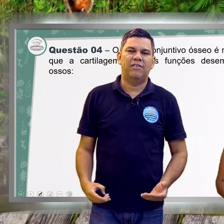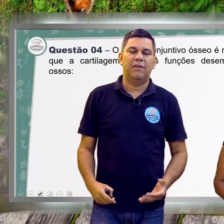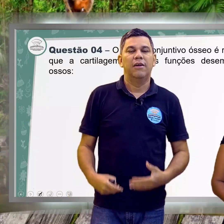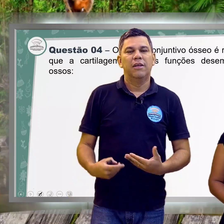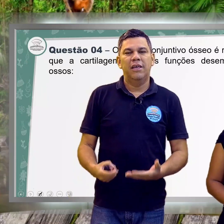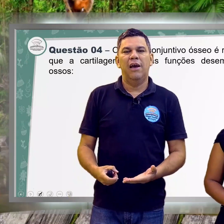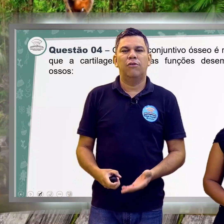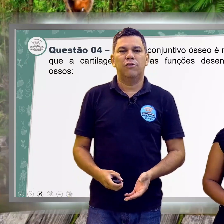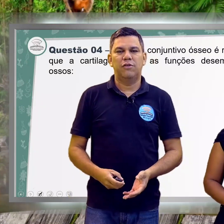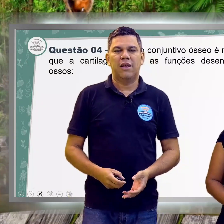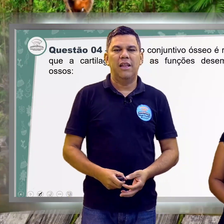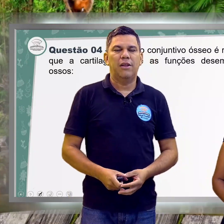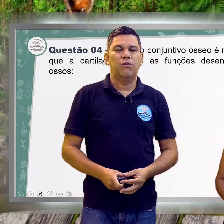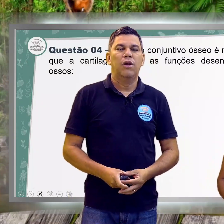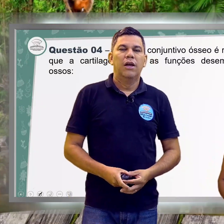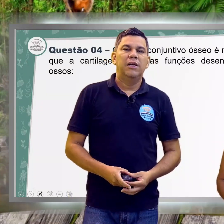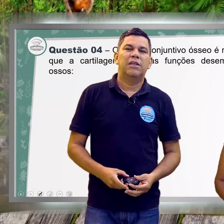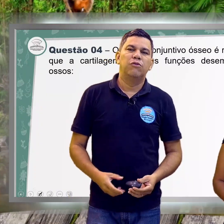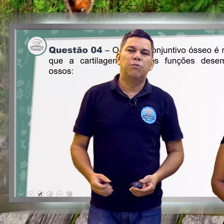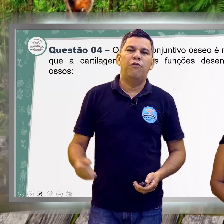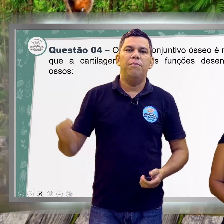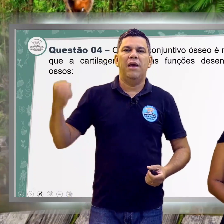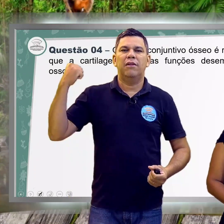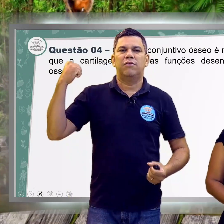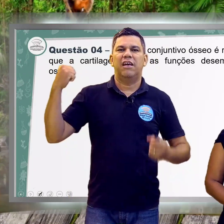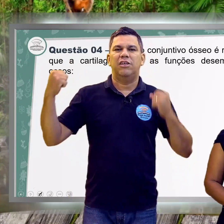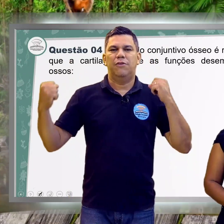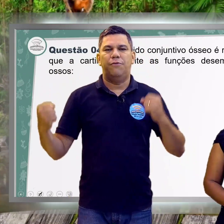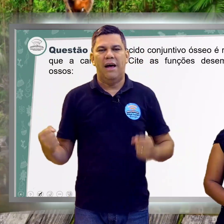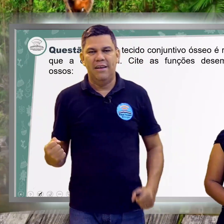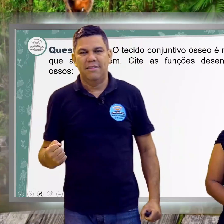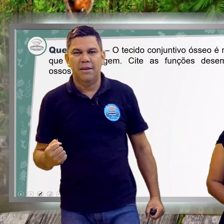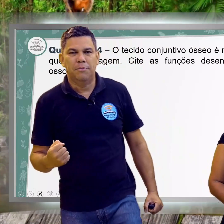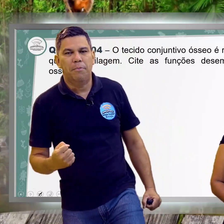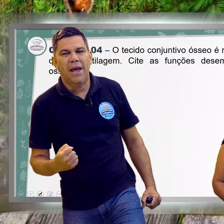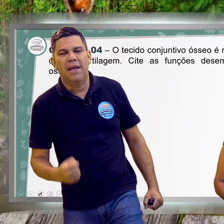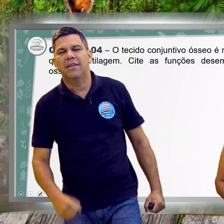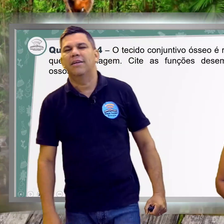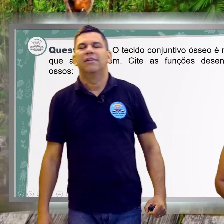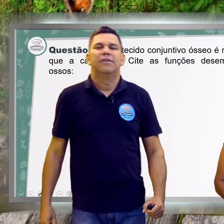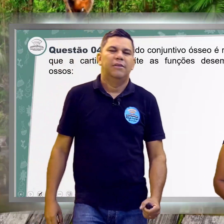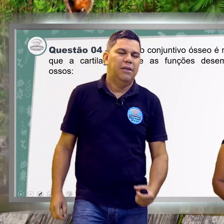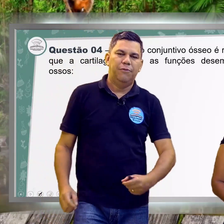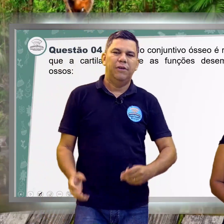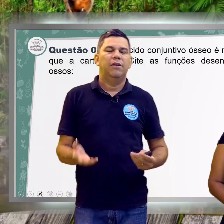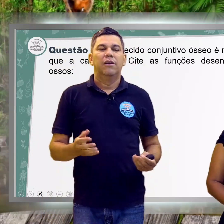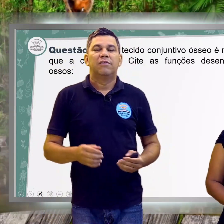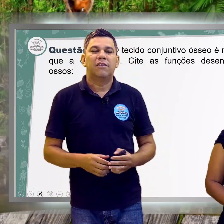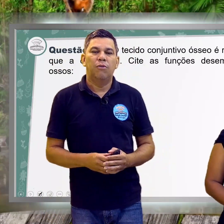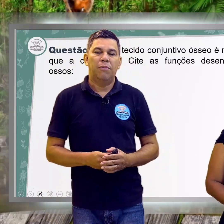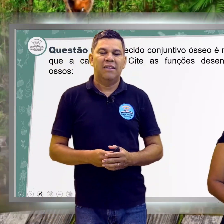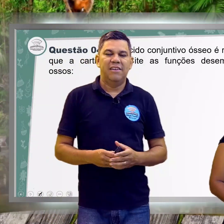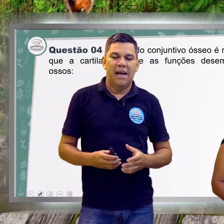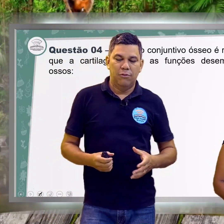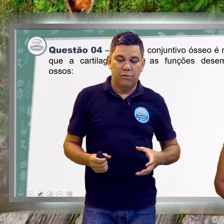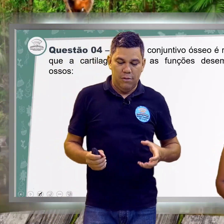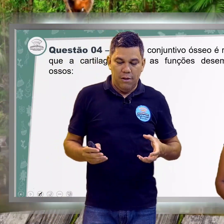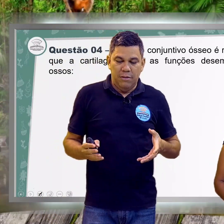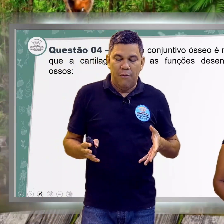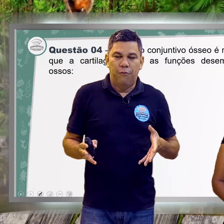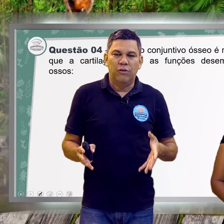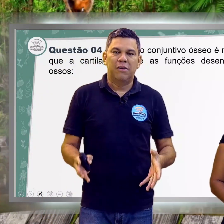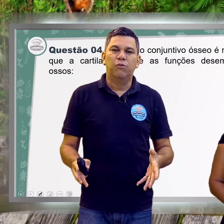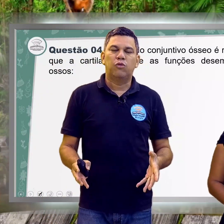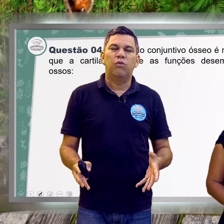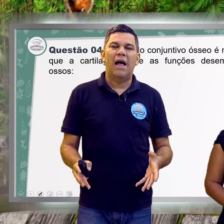estrutura óssea, que é o nosso esqueleto. Então, os movimentos que a gente faz, né, perna, enfim, são baseados